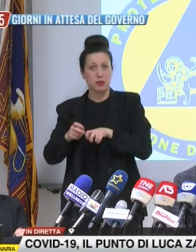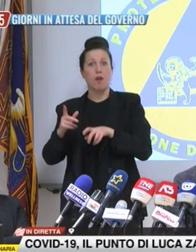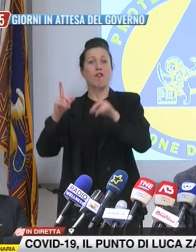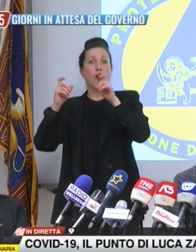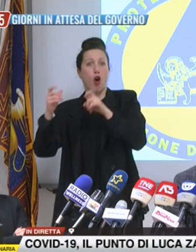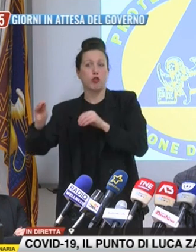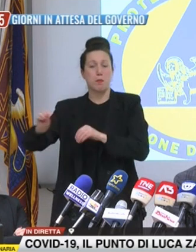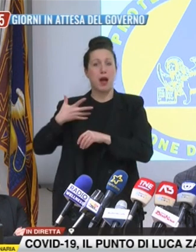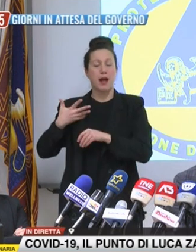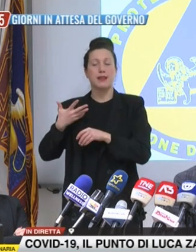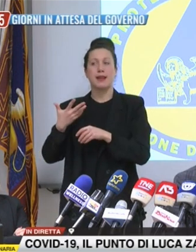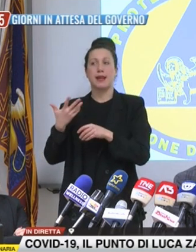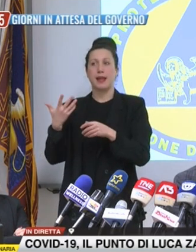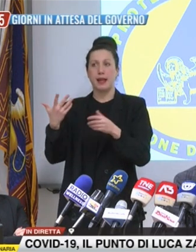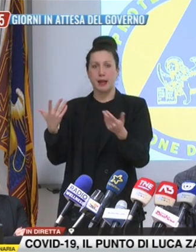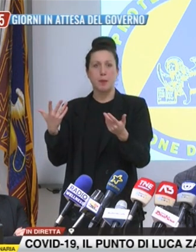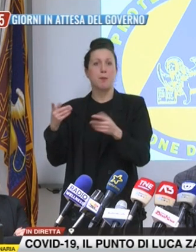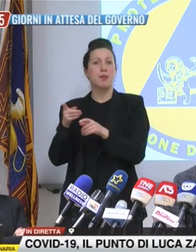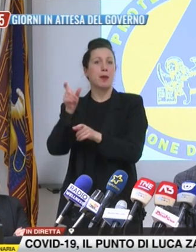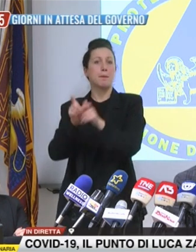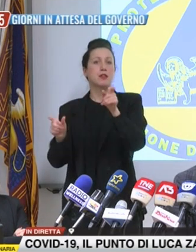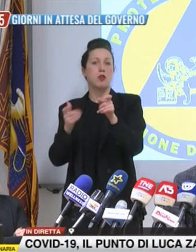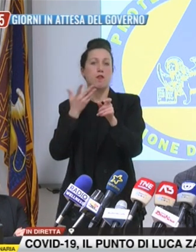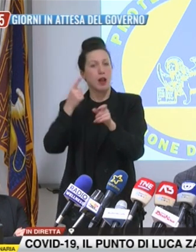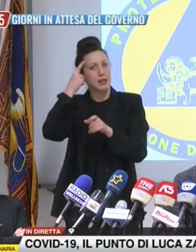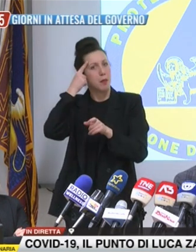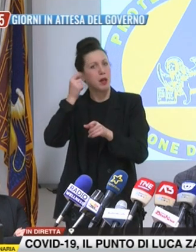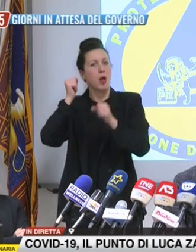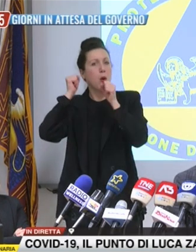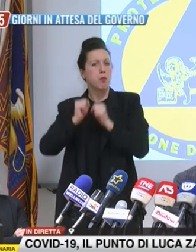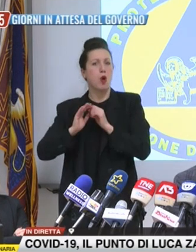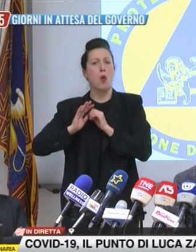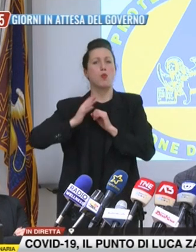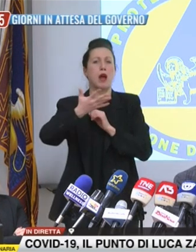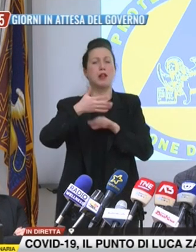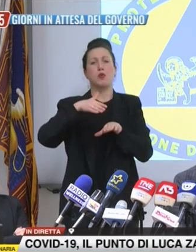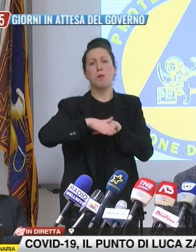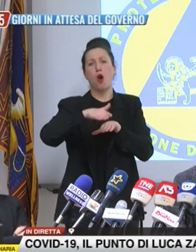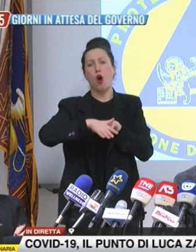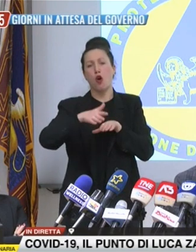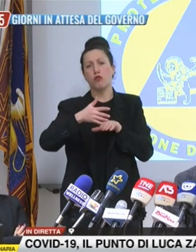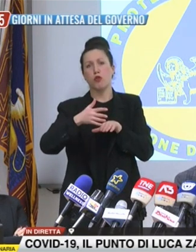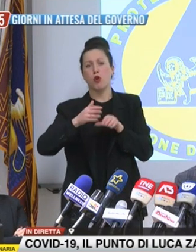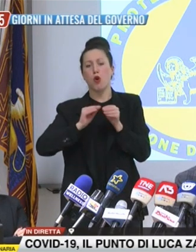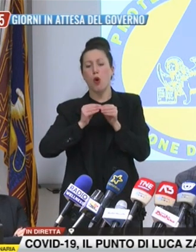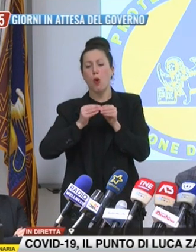trovare un'altra via per gestire anche il traffico e lo smog.